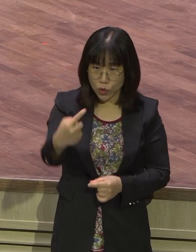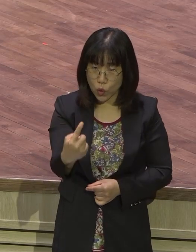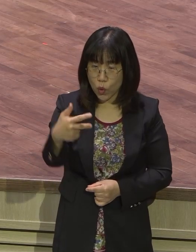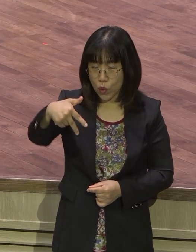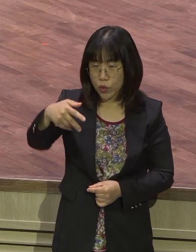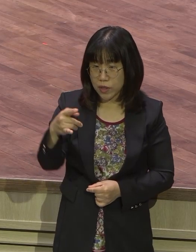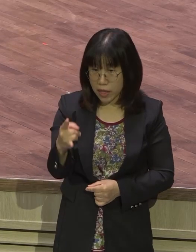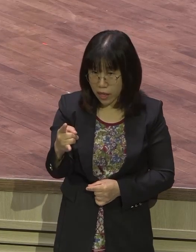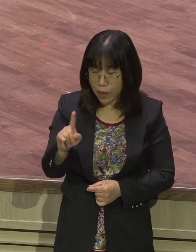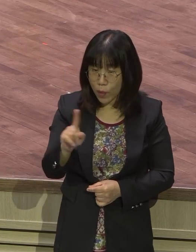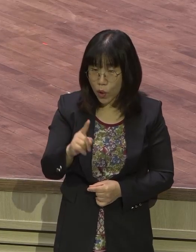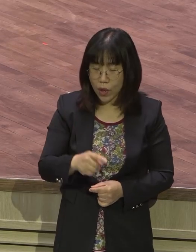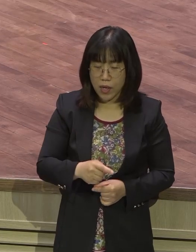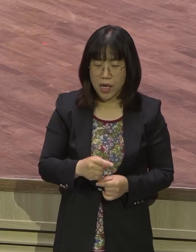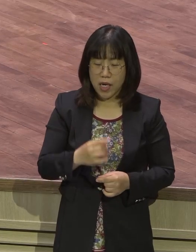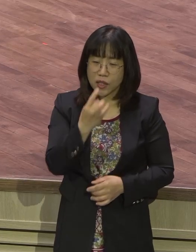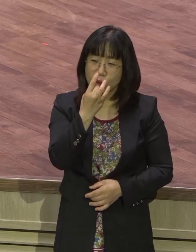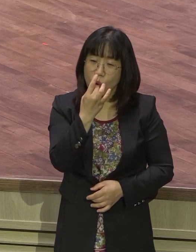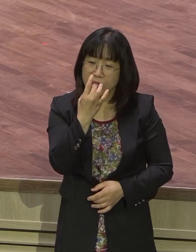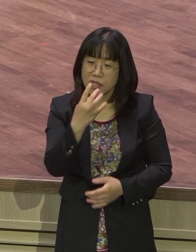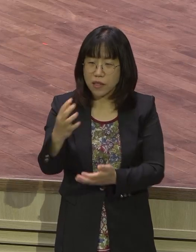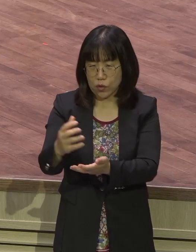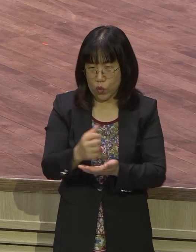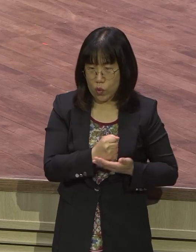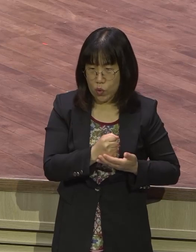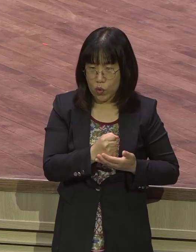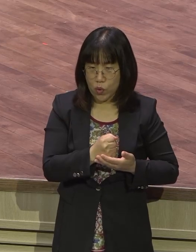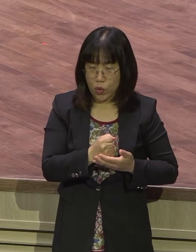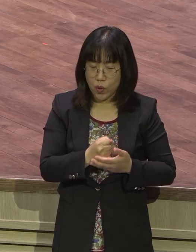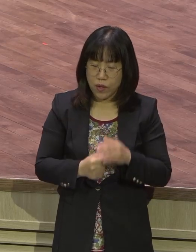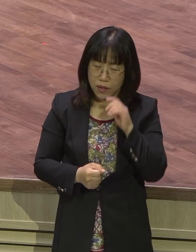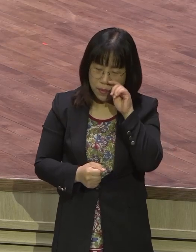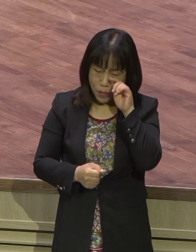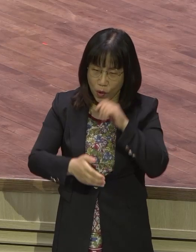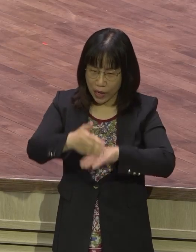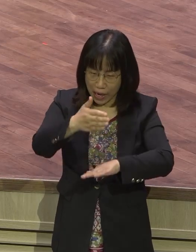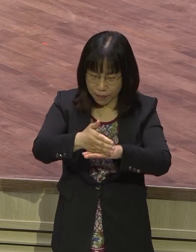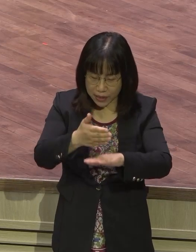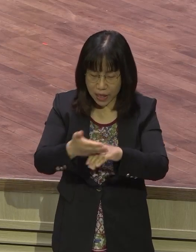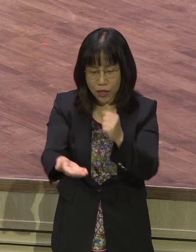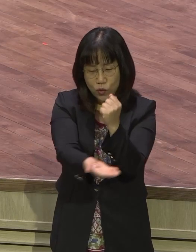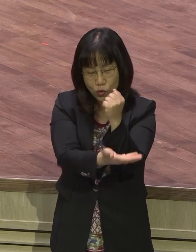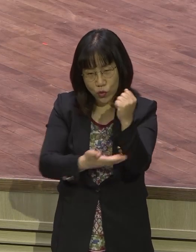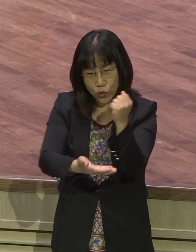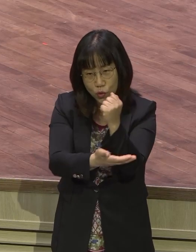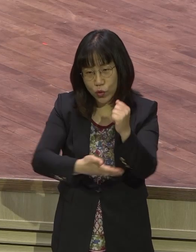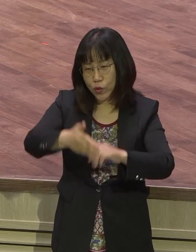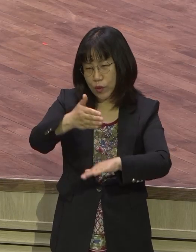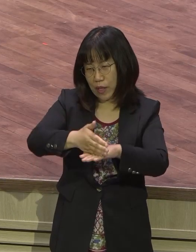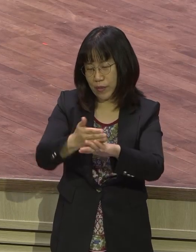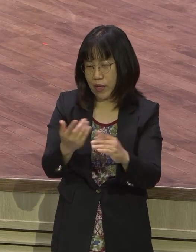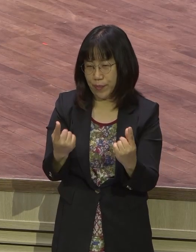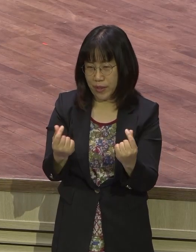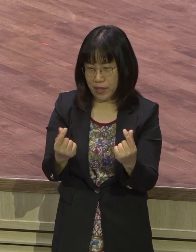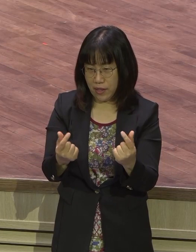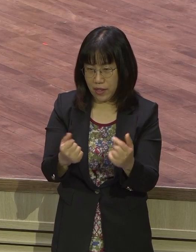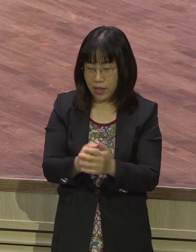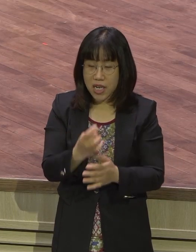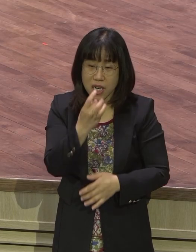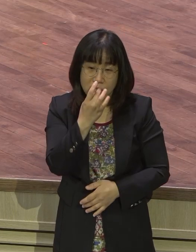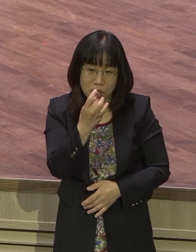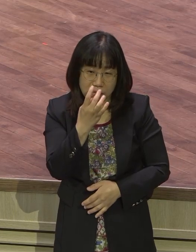곡식으로 드리는 제사인데 지금의 감사입이 조수감사입이 감사입이 비슷한 거요 고운 곡식